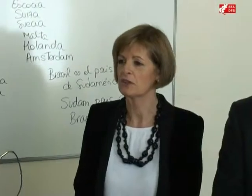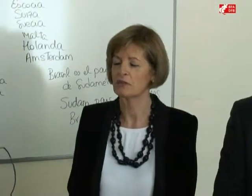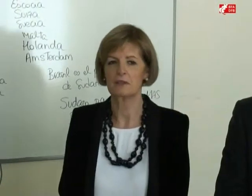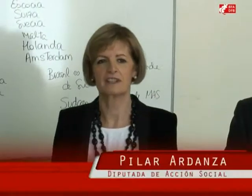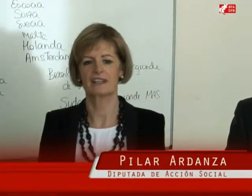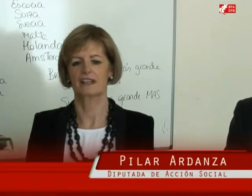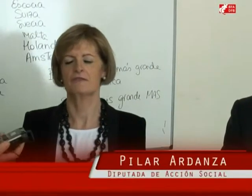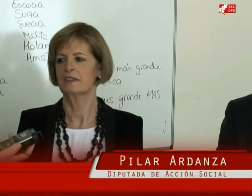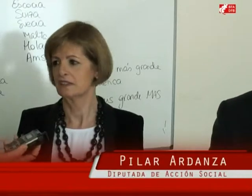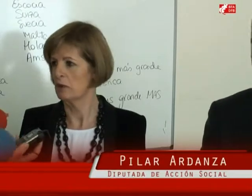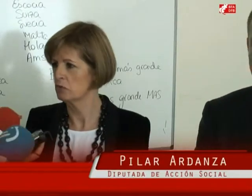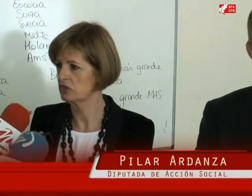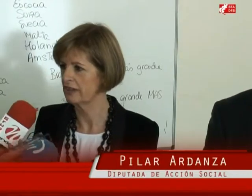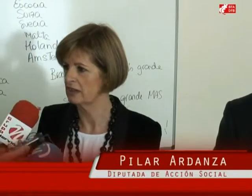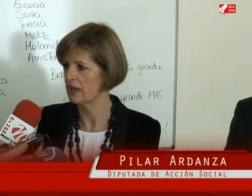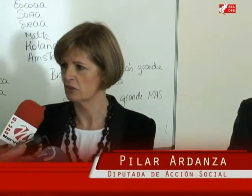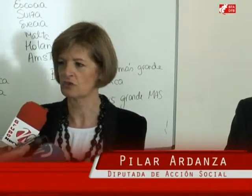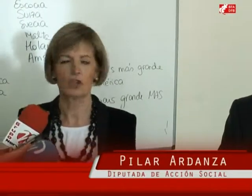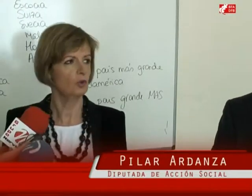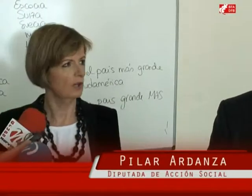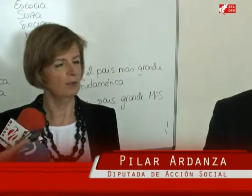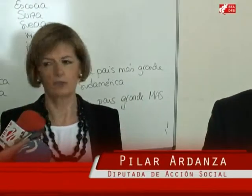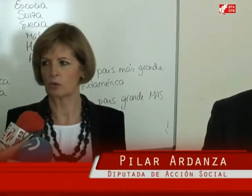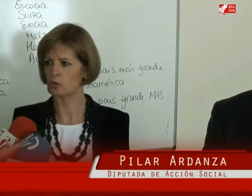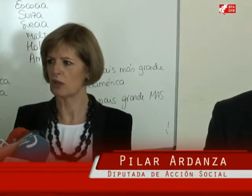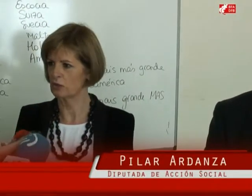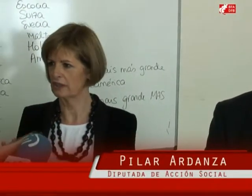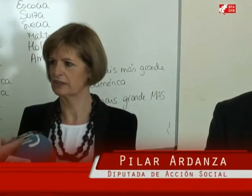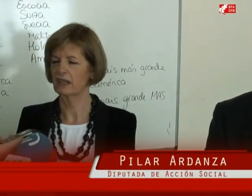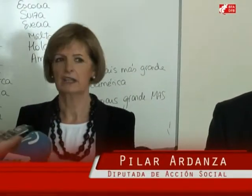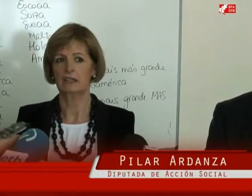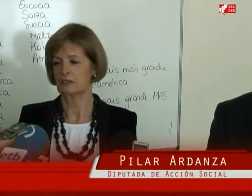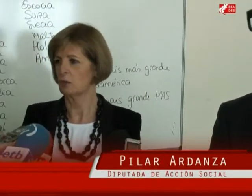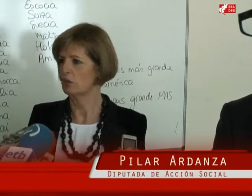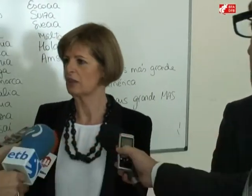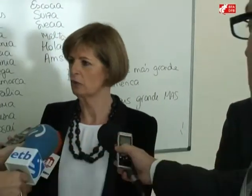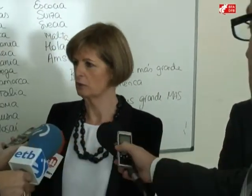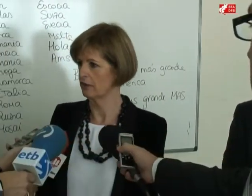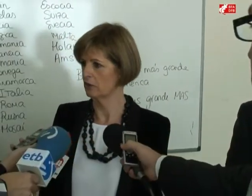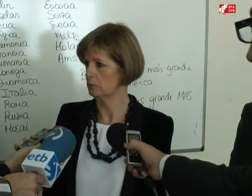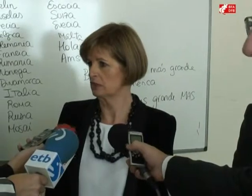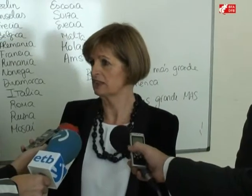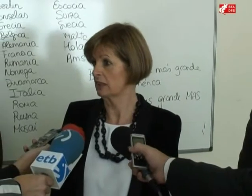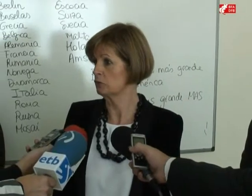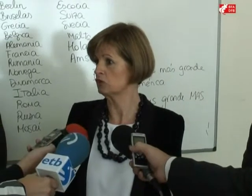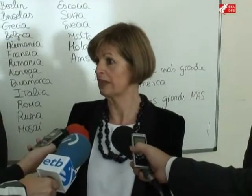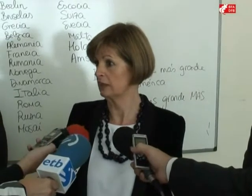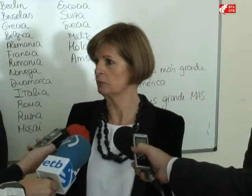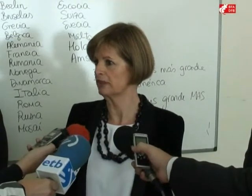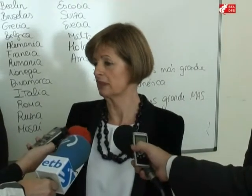Foral de Vizcaya llevamos años colaborando con Euskal Gorrak y desde luego esa colaboración pues la seguimos queriendo mantener y la